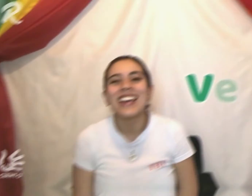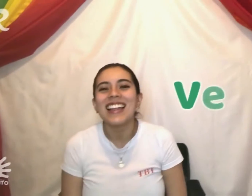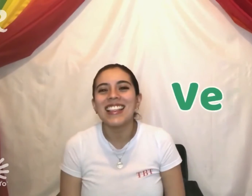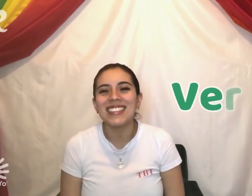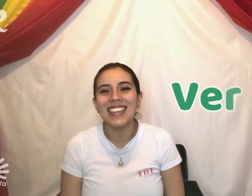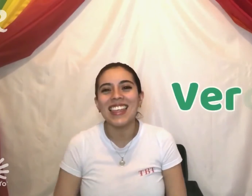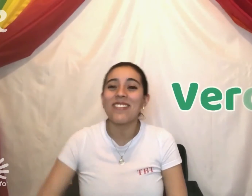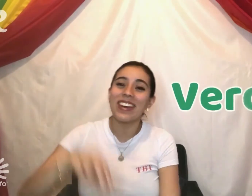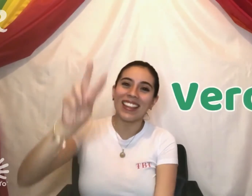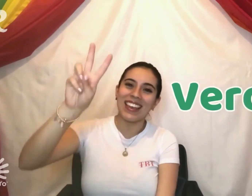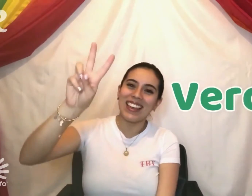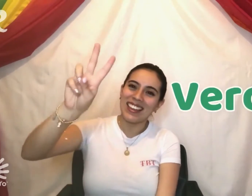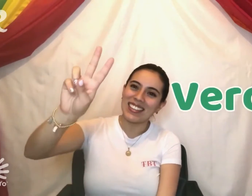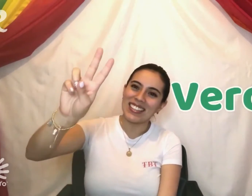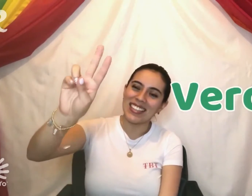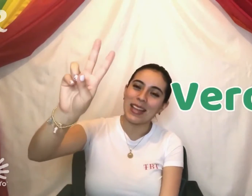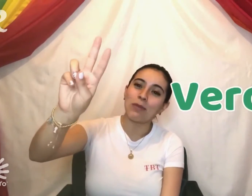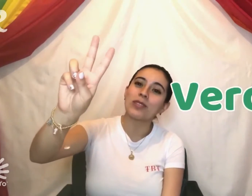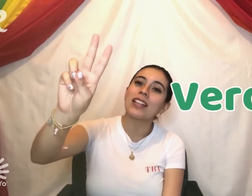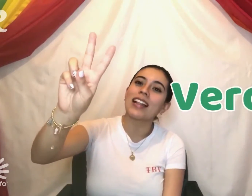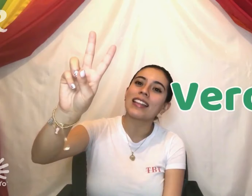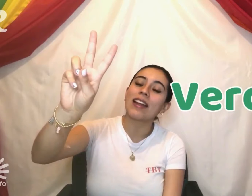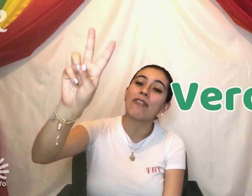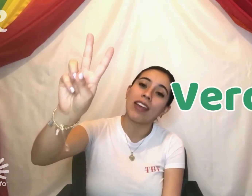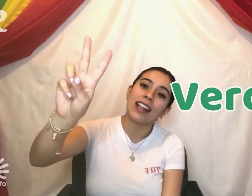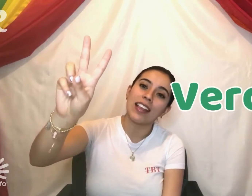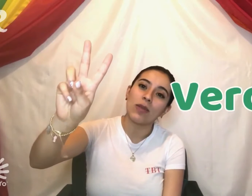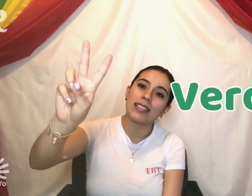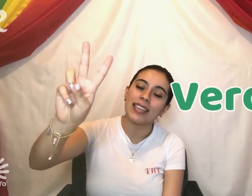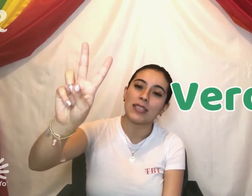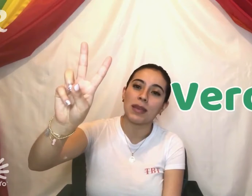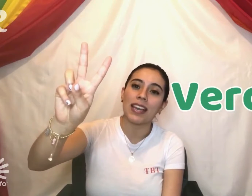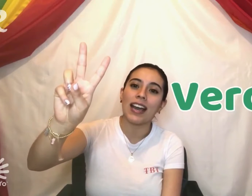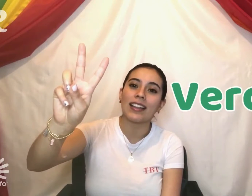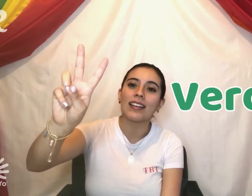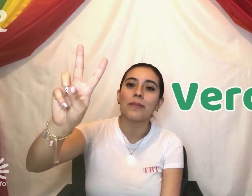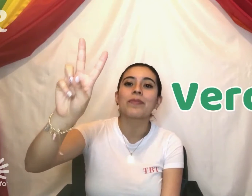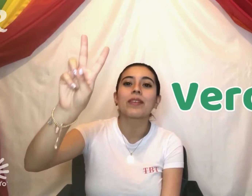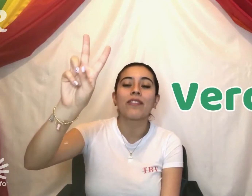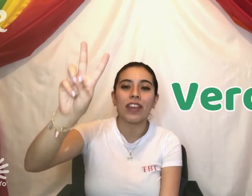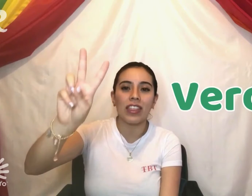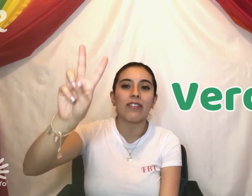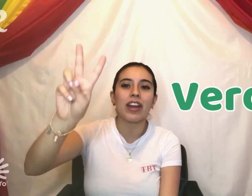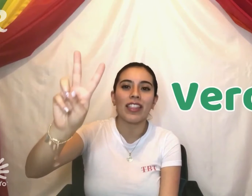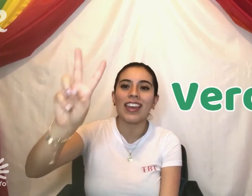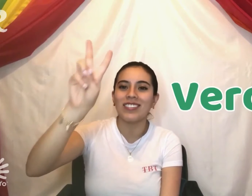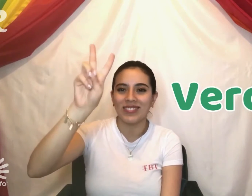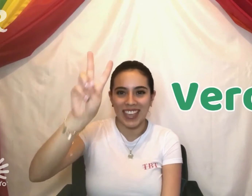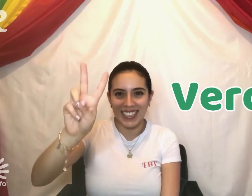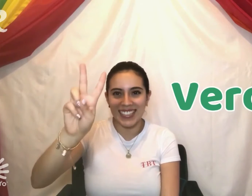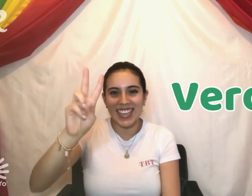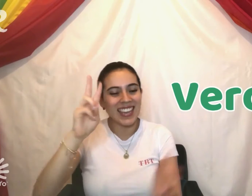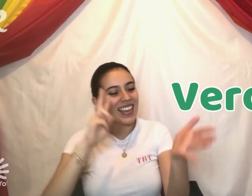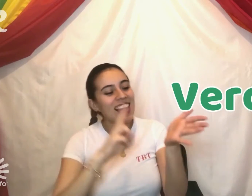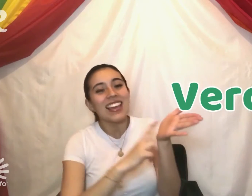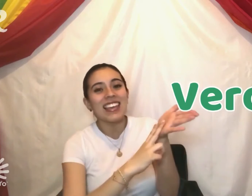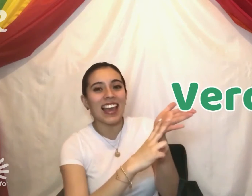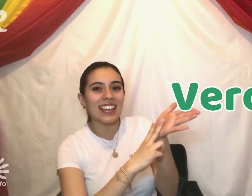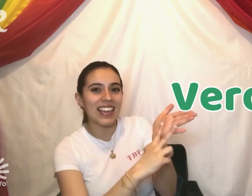La seña de verde, necesitamos la letra V, lengua de señas mexicana, V de verde, que es así, y aquí en la